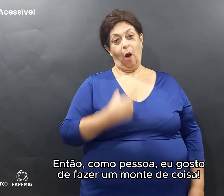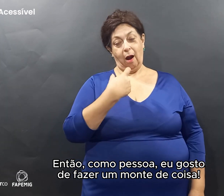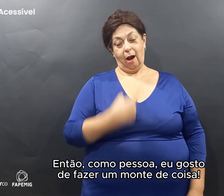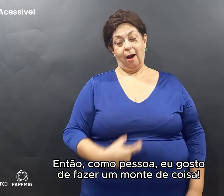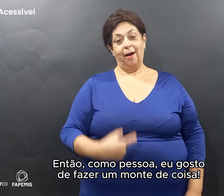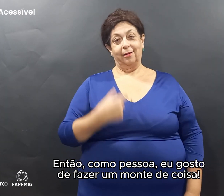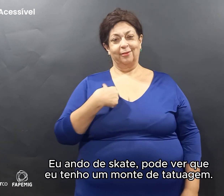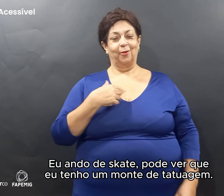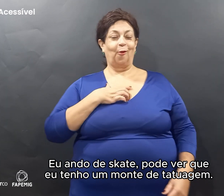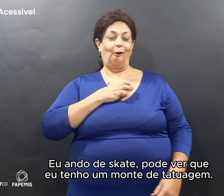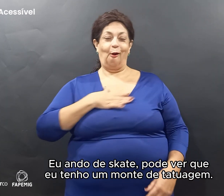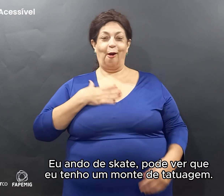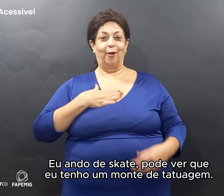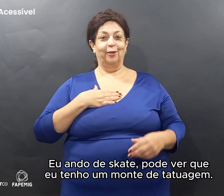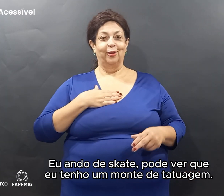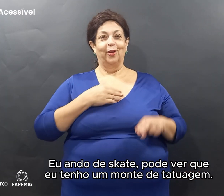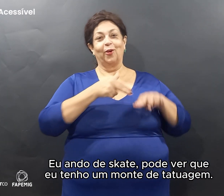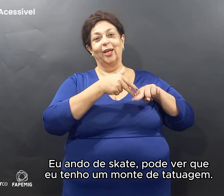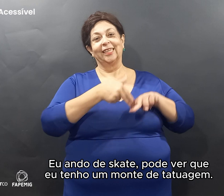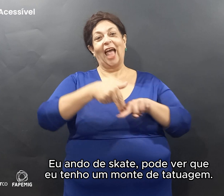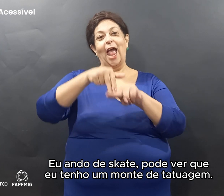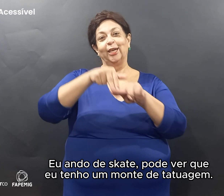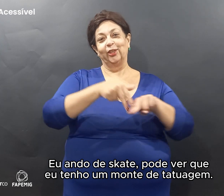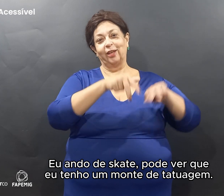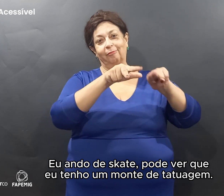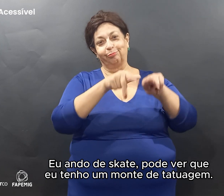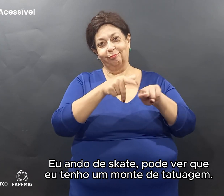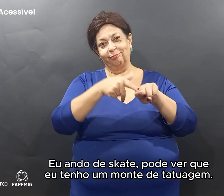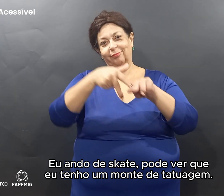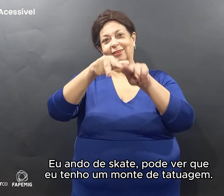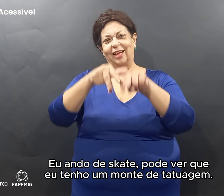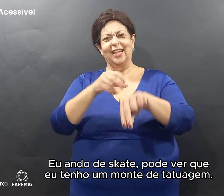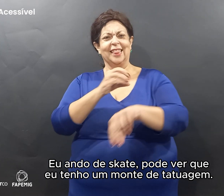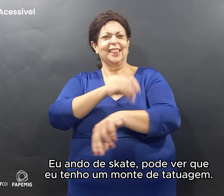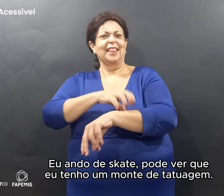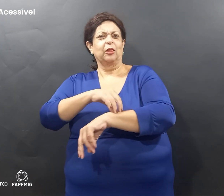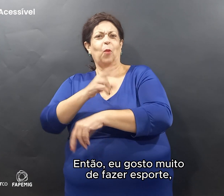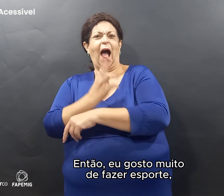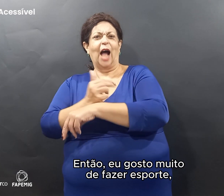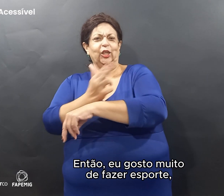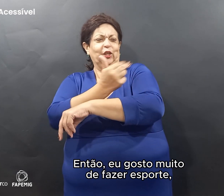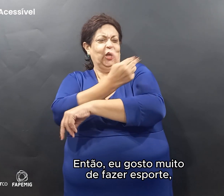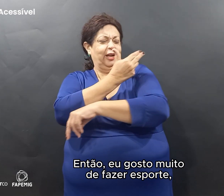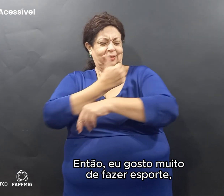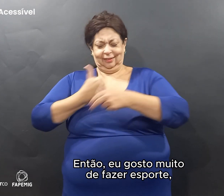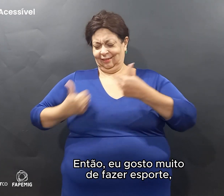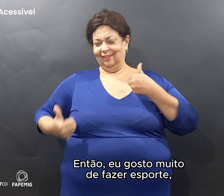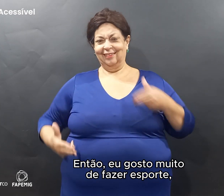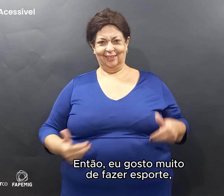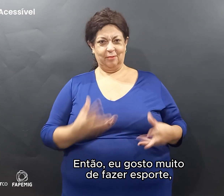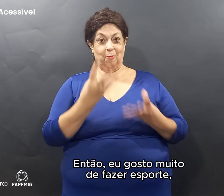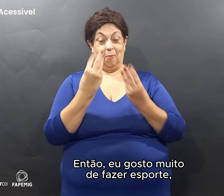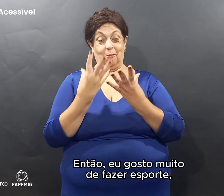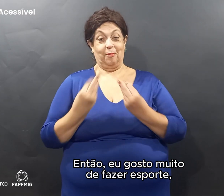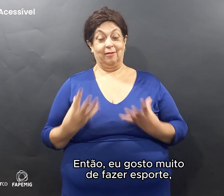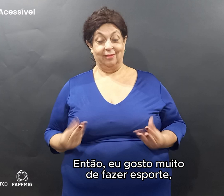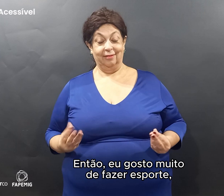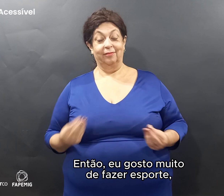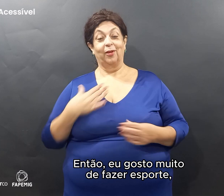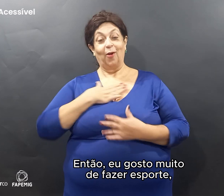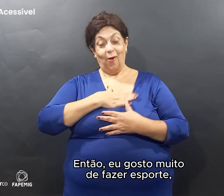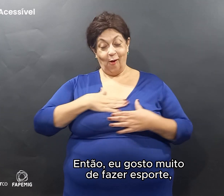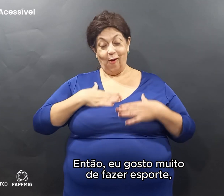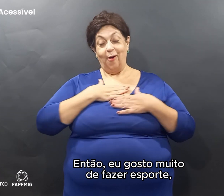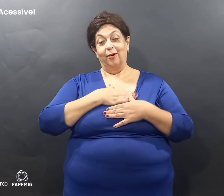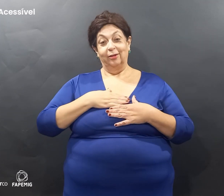eu gosto de fazer um monte de coisa. Eu ando de skate, pode ver que eu tenho um monte de tatuagem, assim. Então, tipo, eu gosto